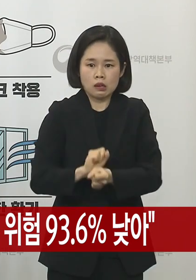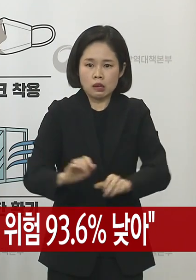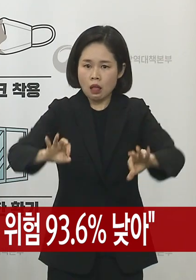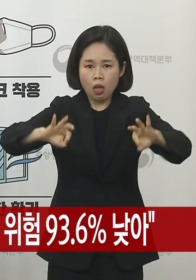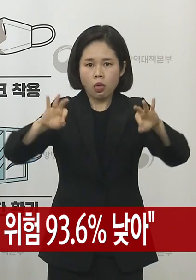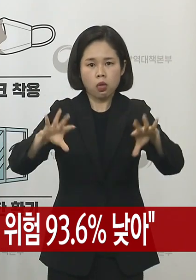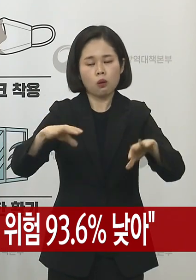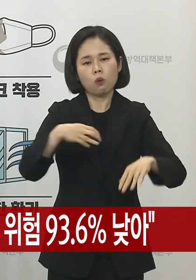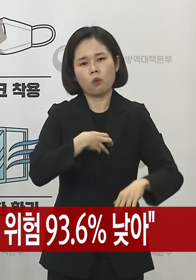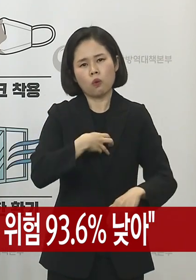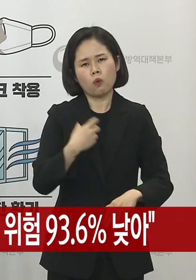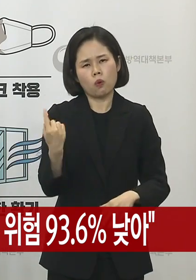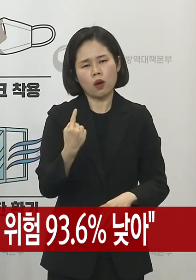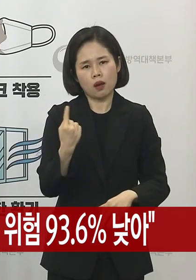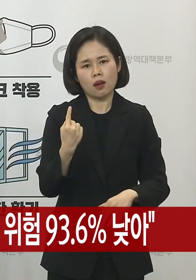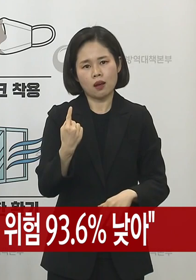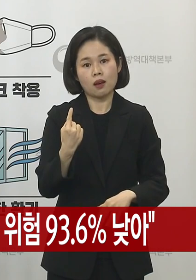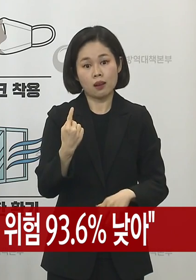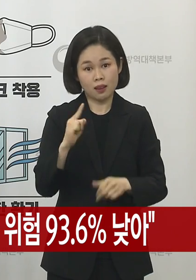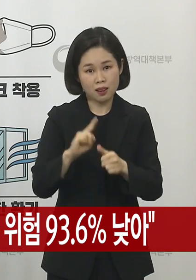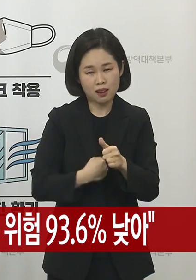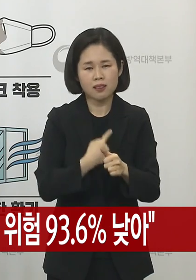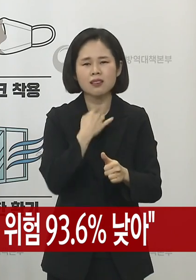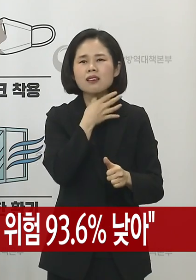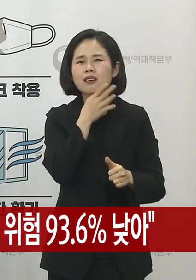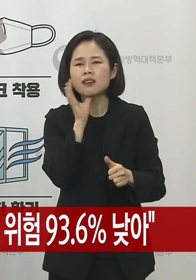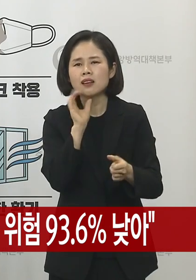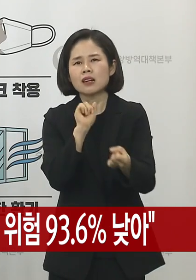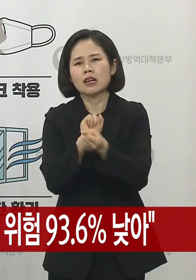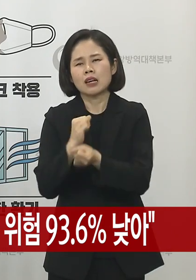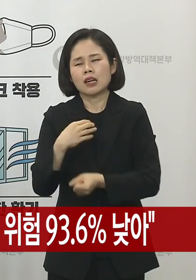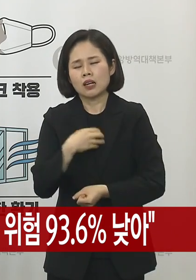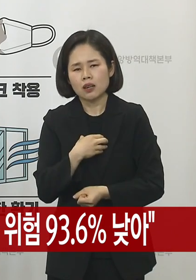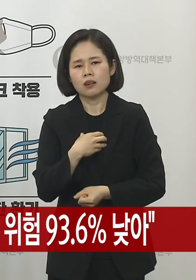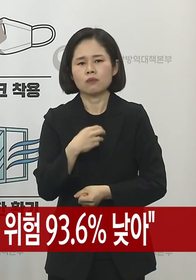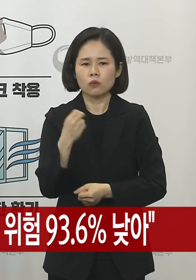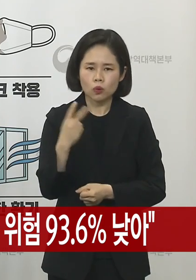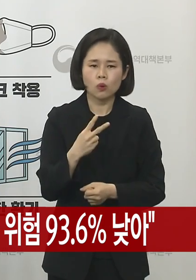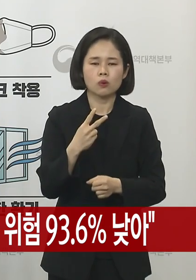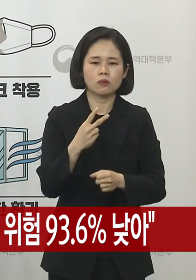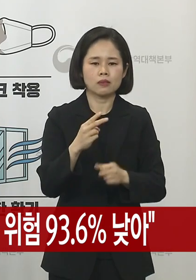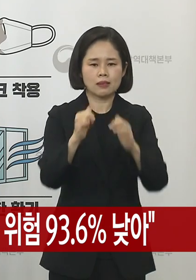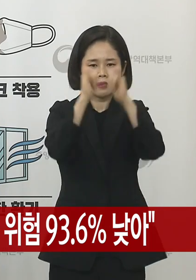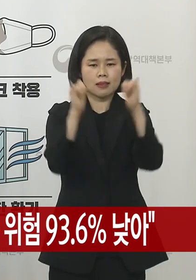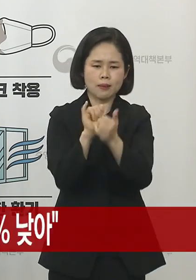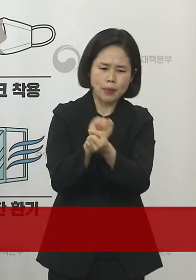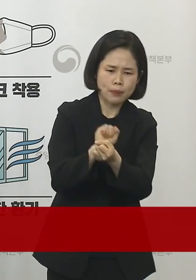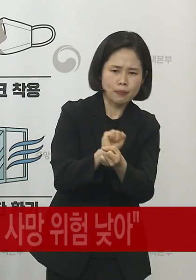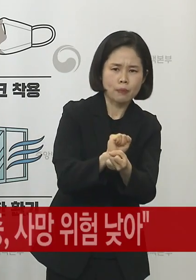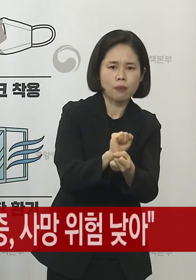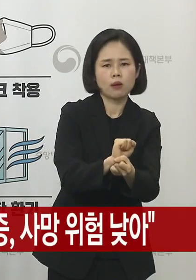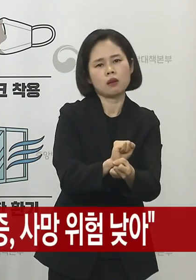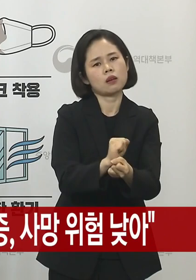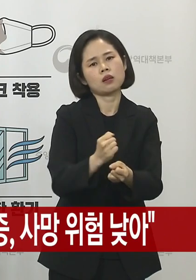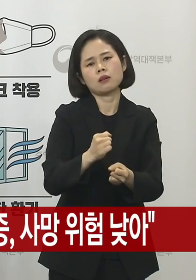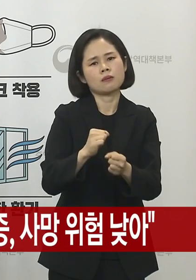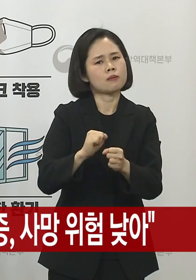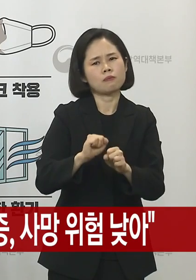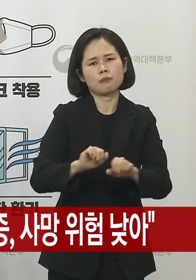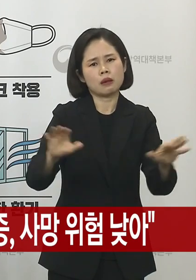있고 이는 고위험군의 감염과 사회 전체의 중증 위험도를 높이는 결과로 이어질 수 있습니다.